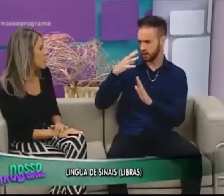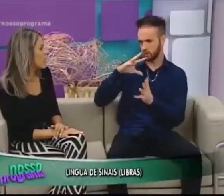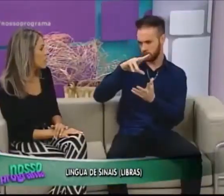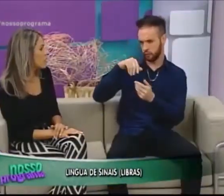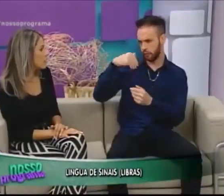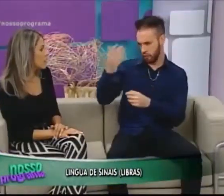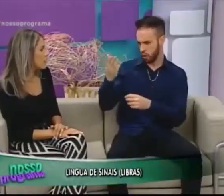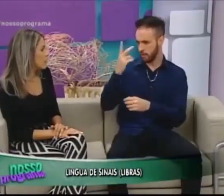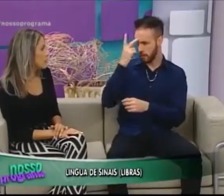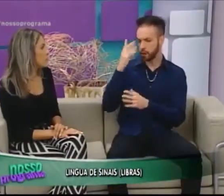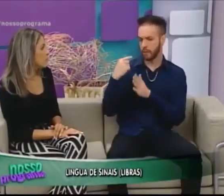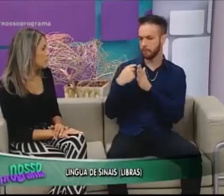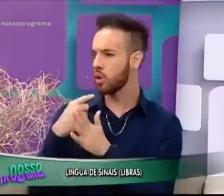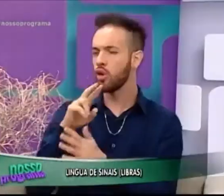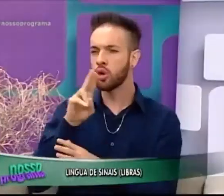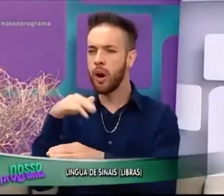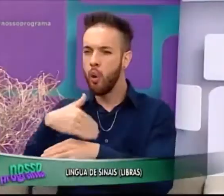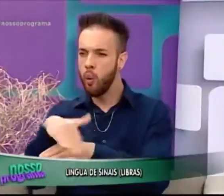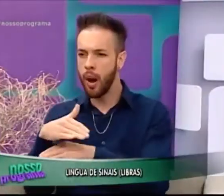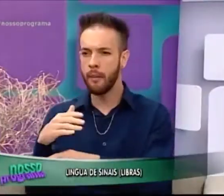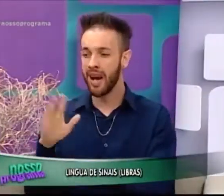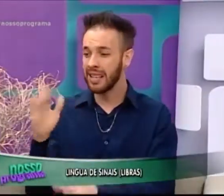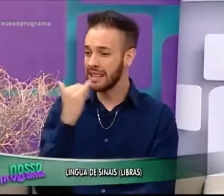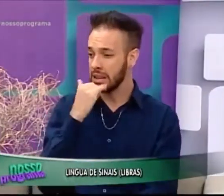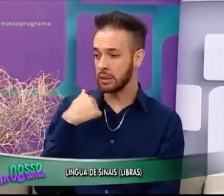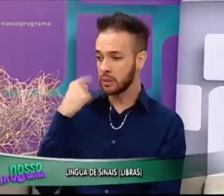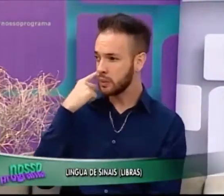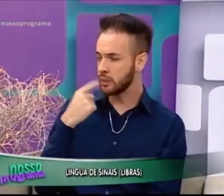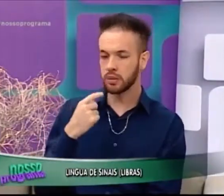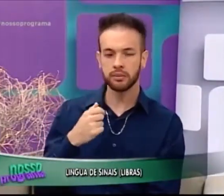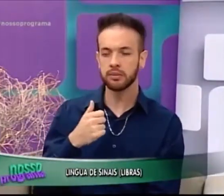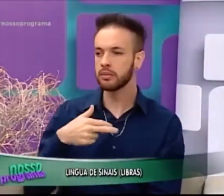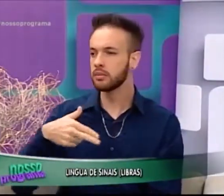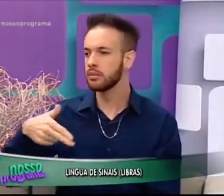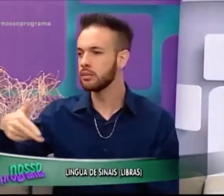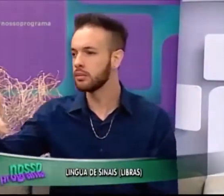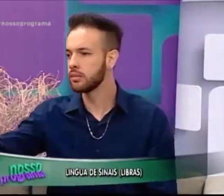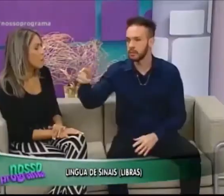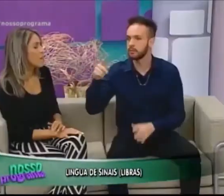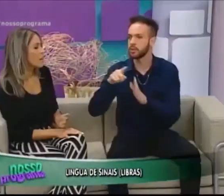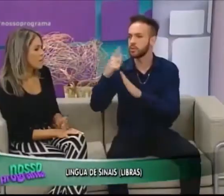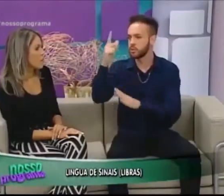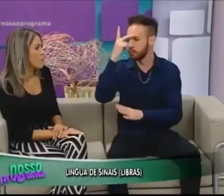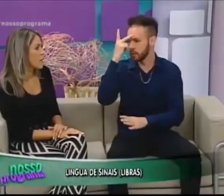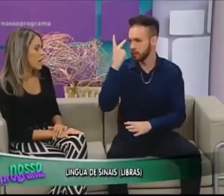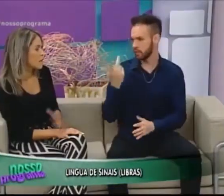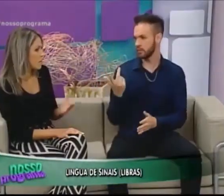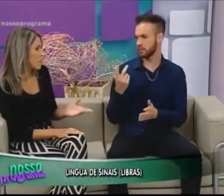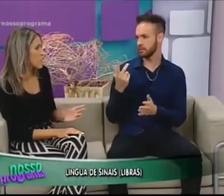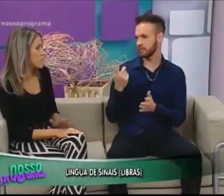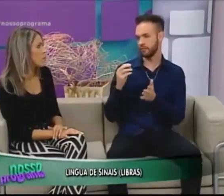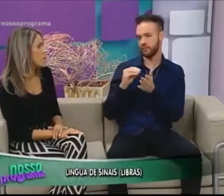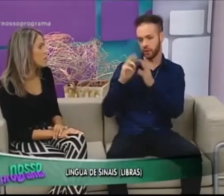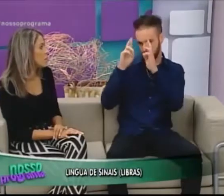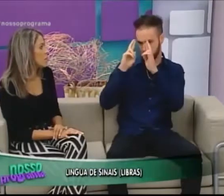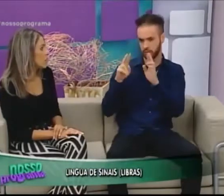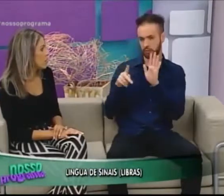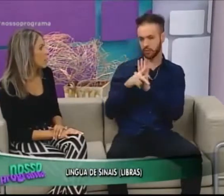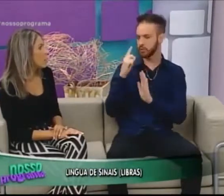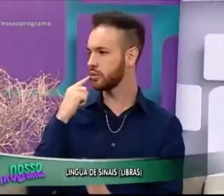conversar. É que nem, por exemplo, a pessoa viaja. Como que ela vai se comunicar? É a mesma coisa comigo.